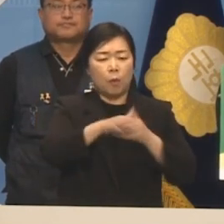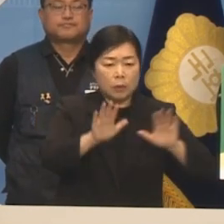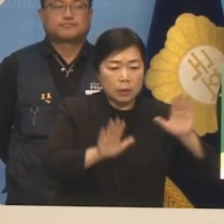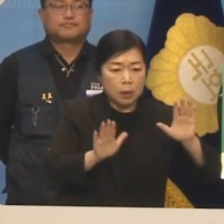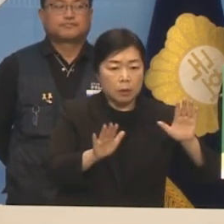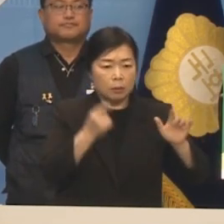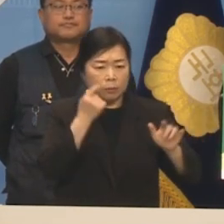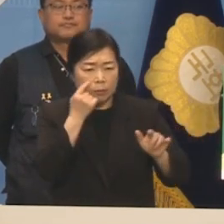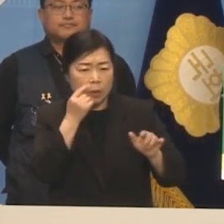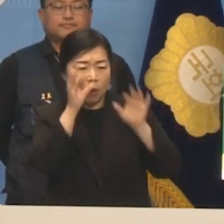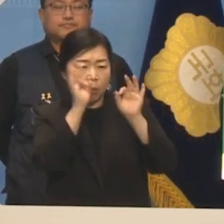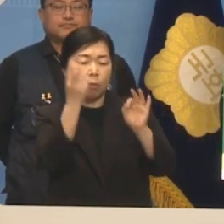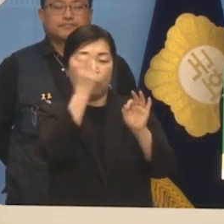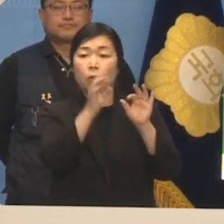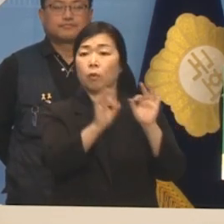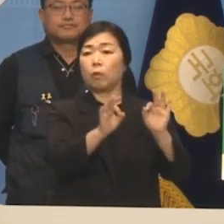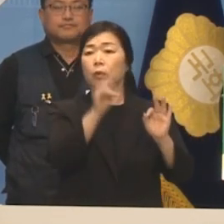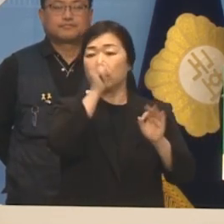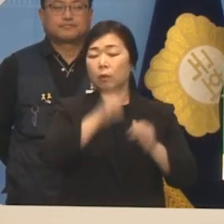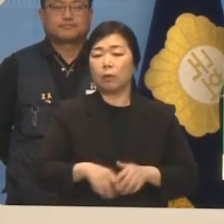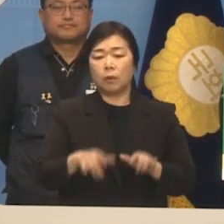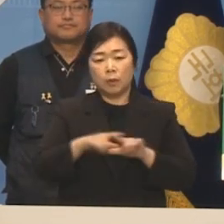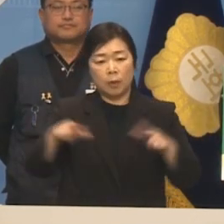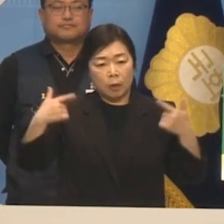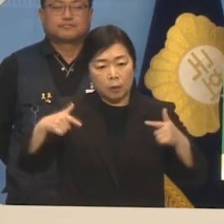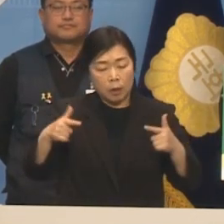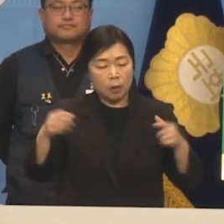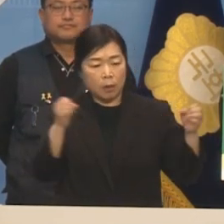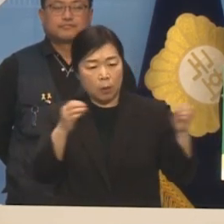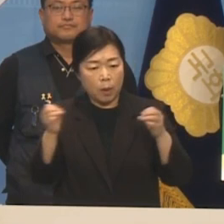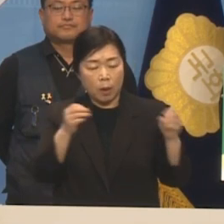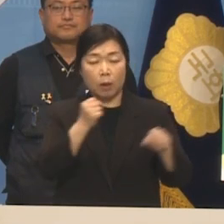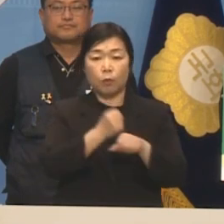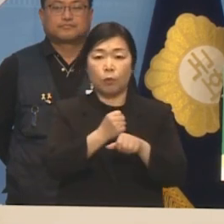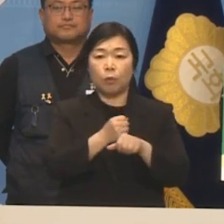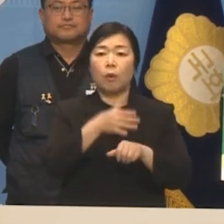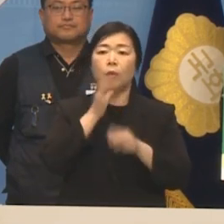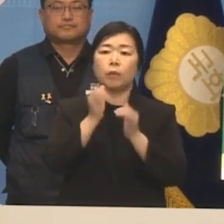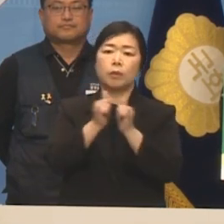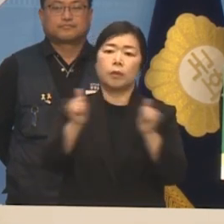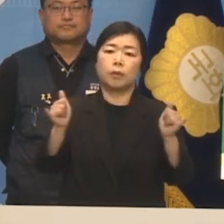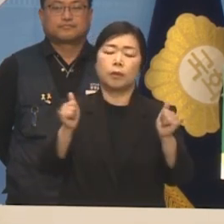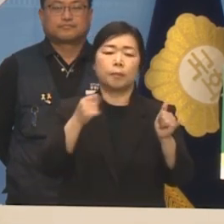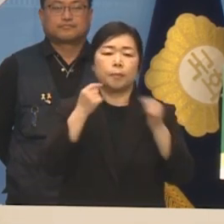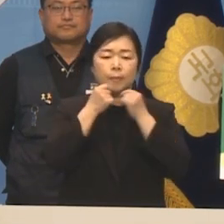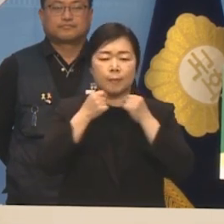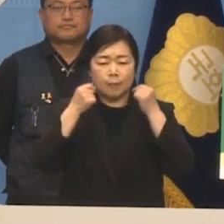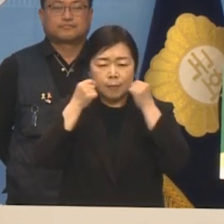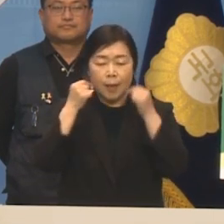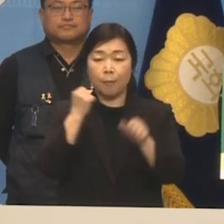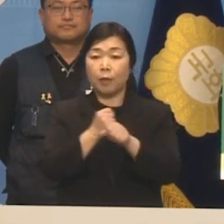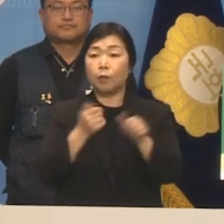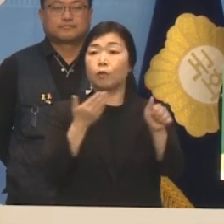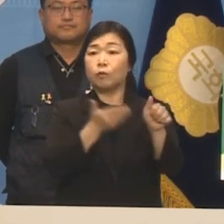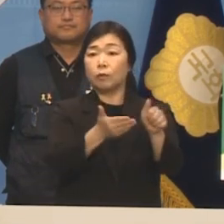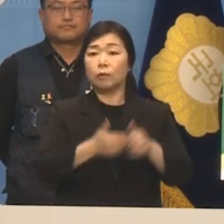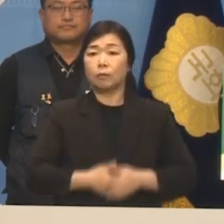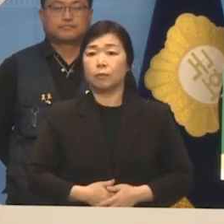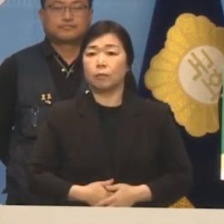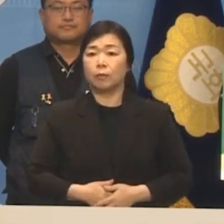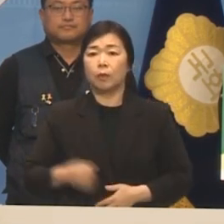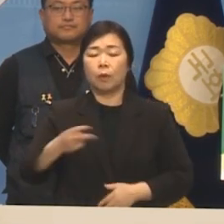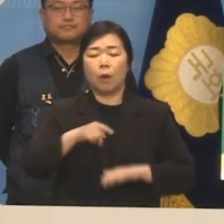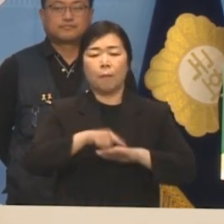하나에도 세심한 관찰을 하며 일상 대화를 나누며 어르신의 입가에 웃음을 짓게 만들며